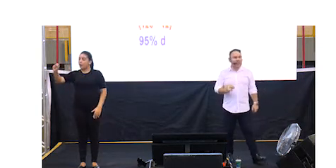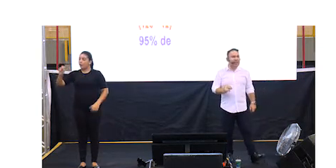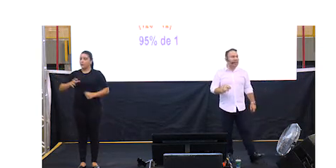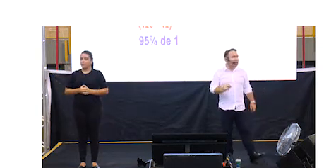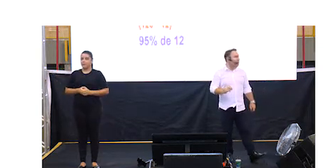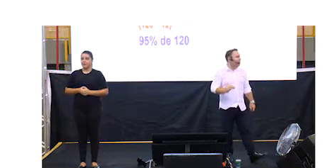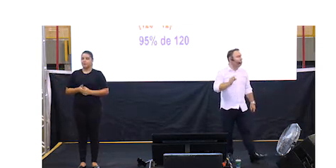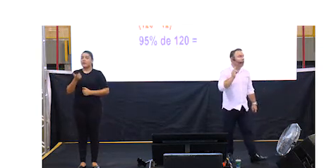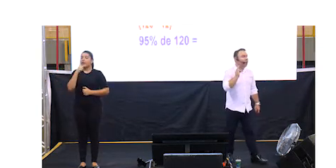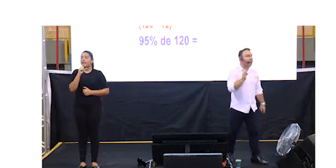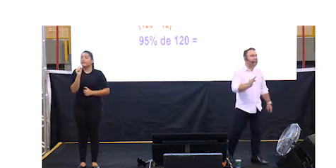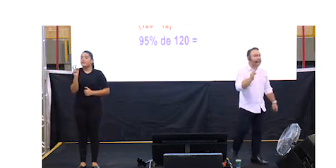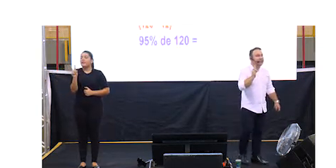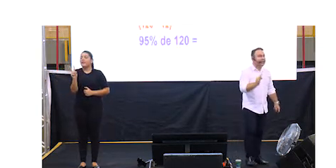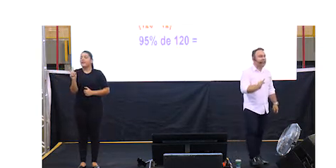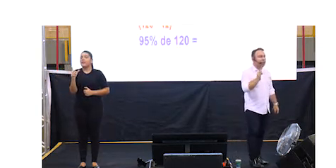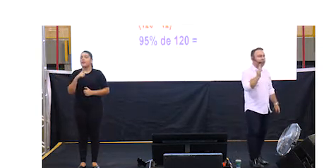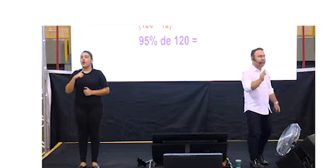Quem seria